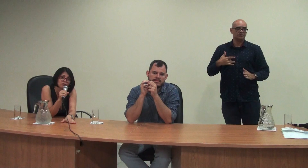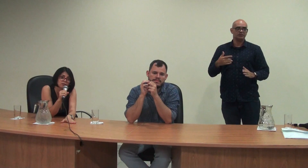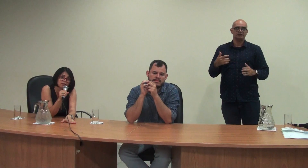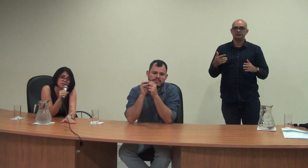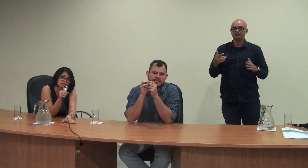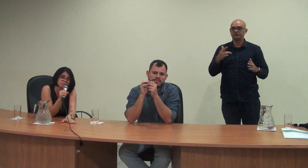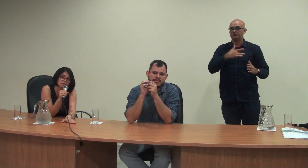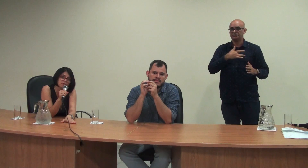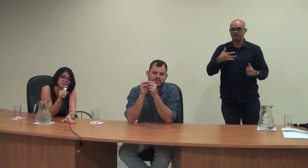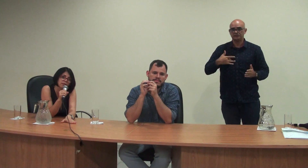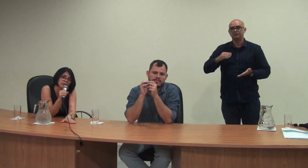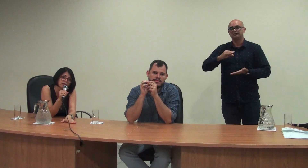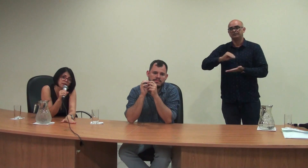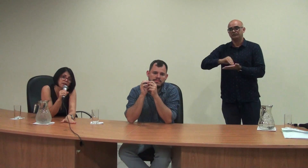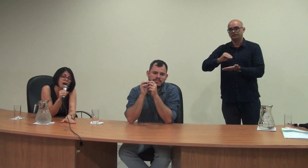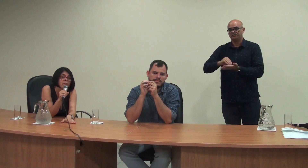luta